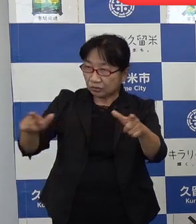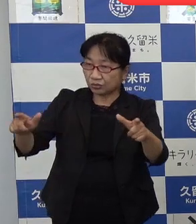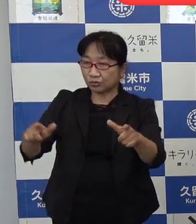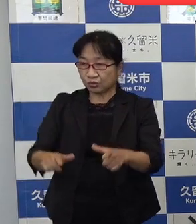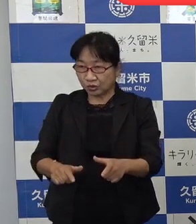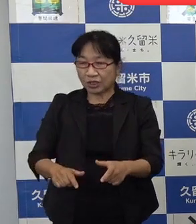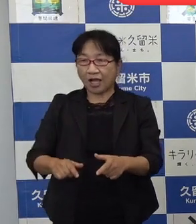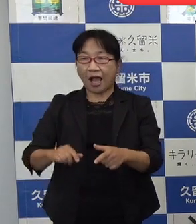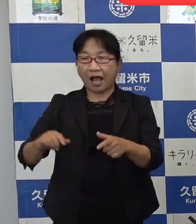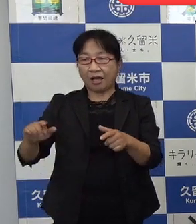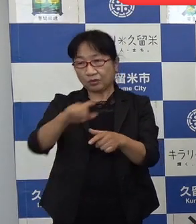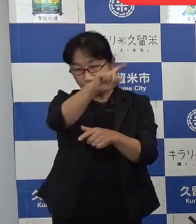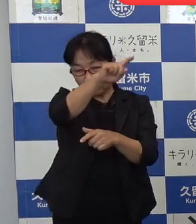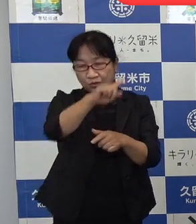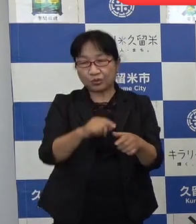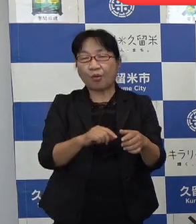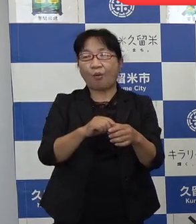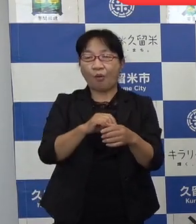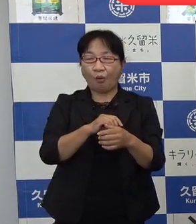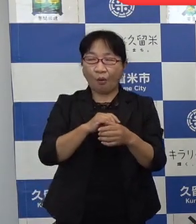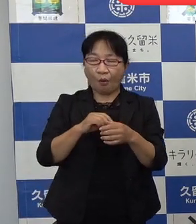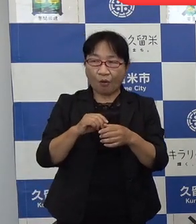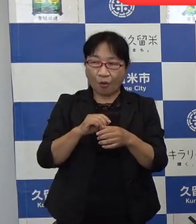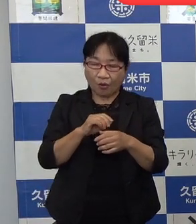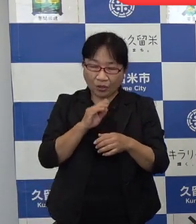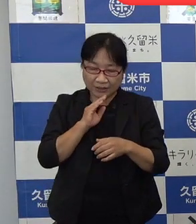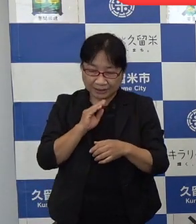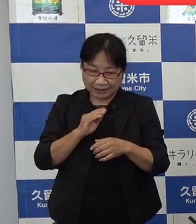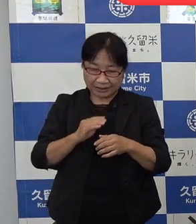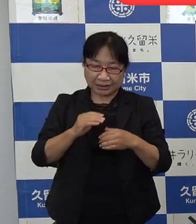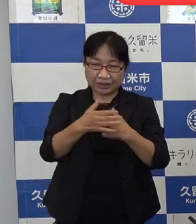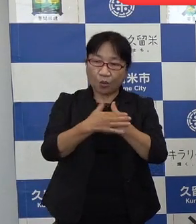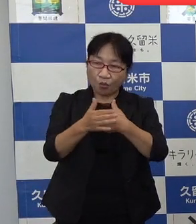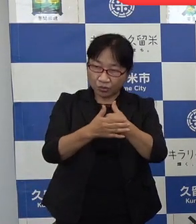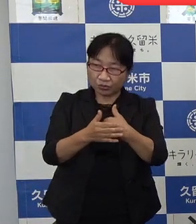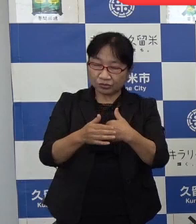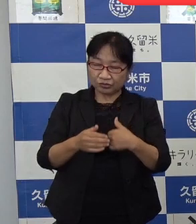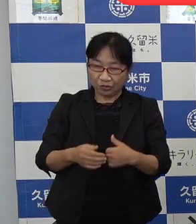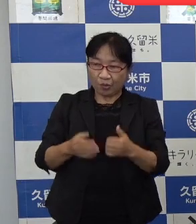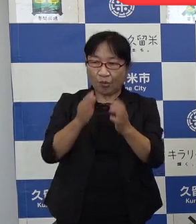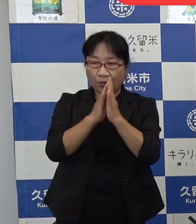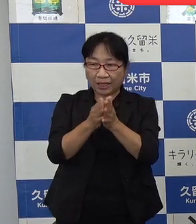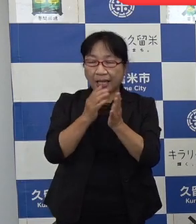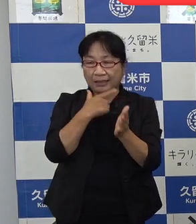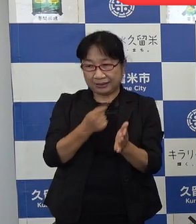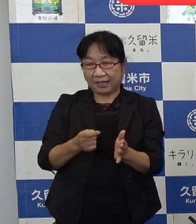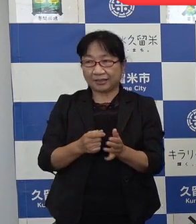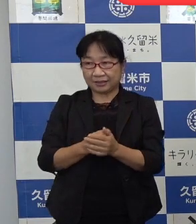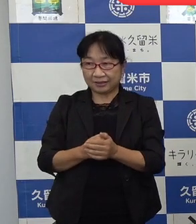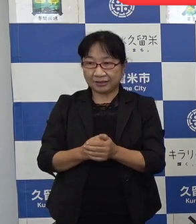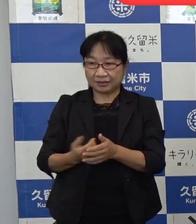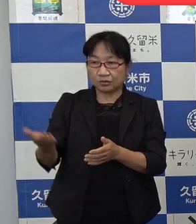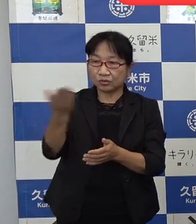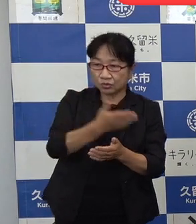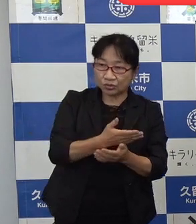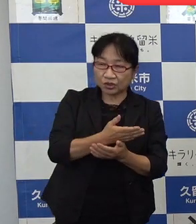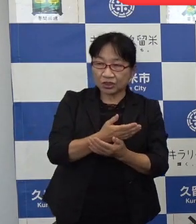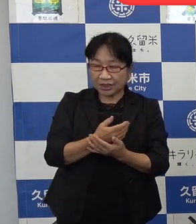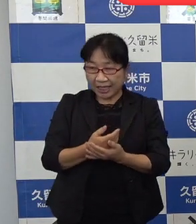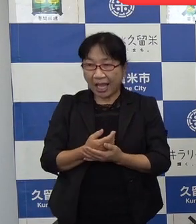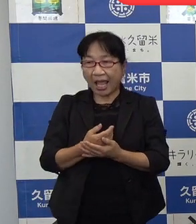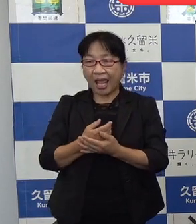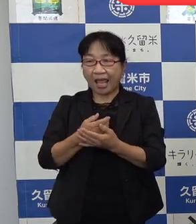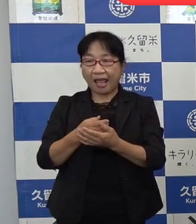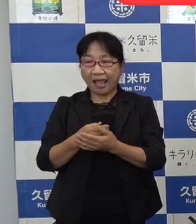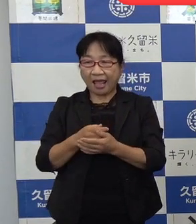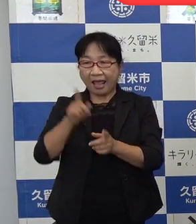携なども推進していきたいと考えています。続きまして、枝水上流排水機場の稼